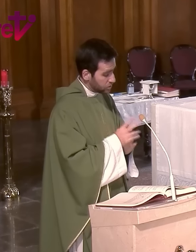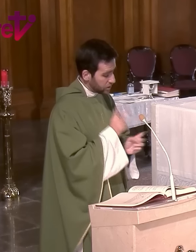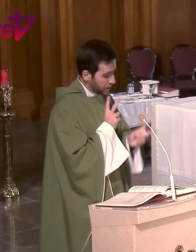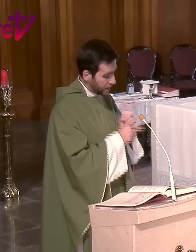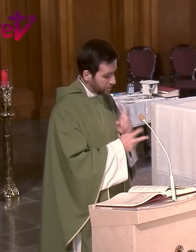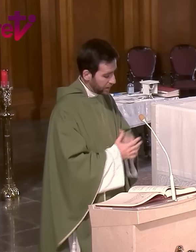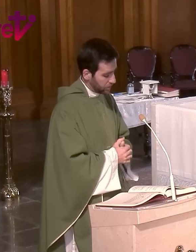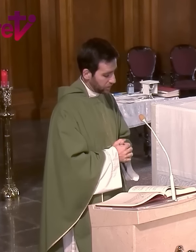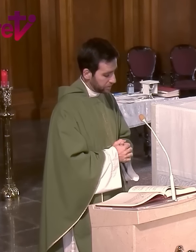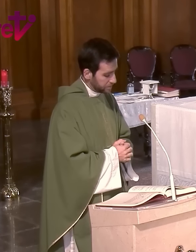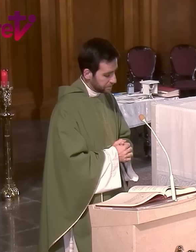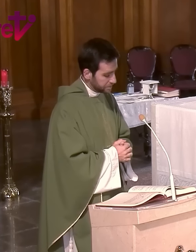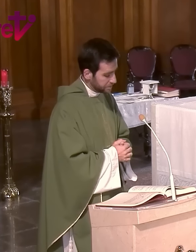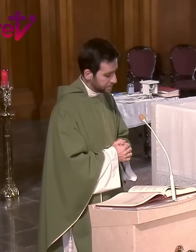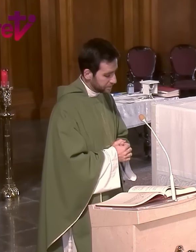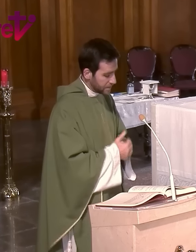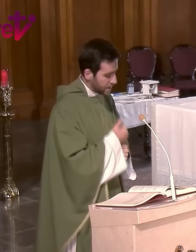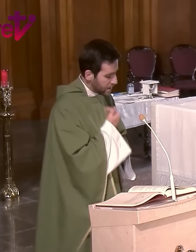Jesús replicó: